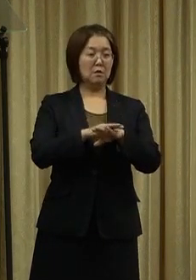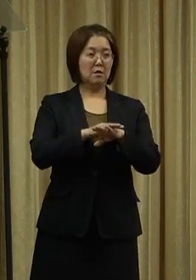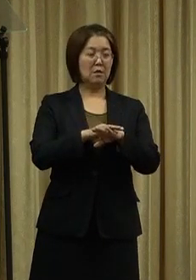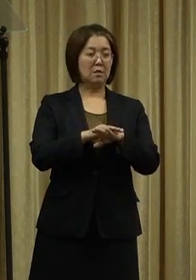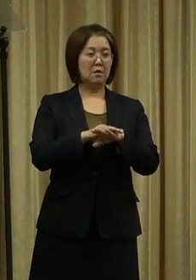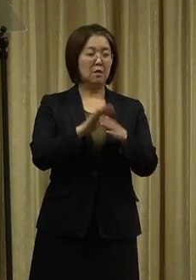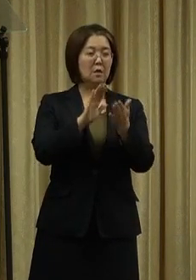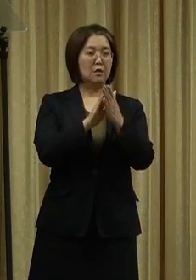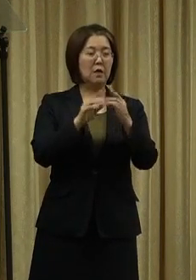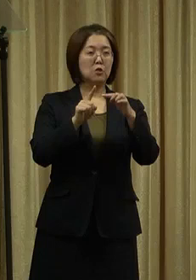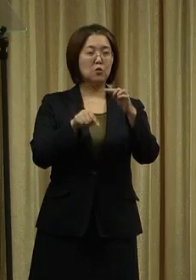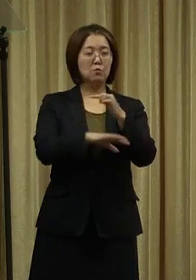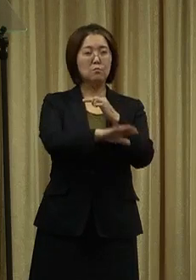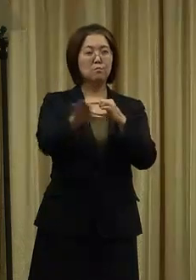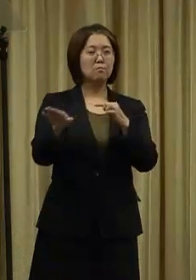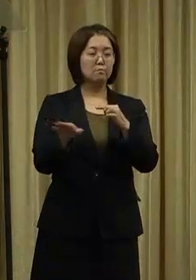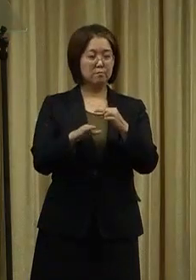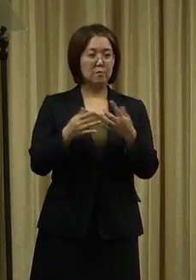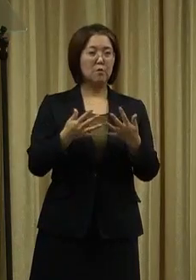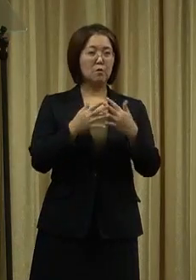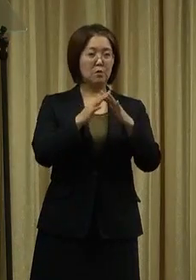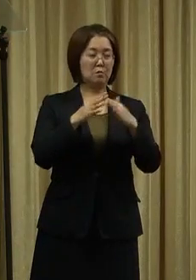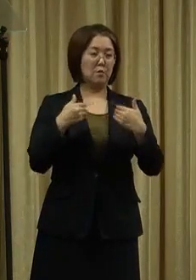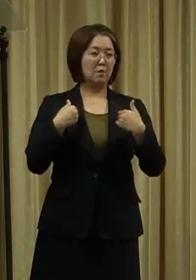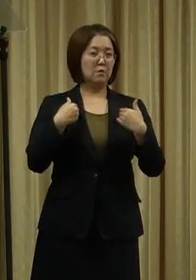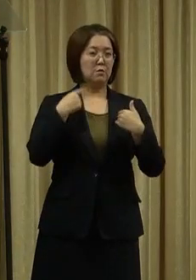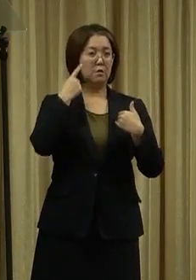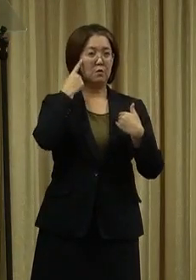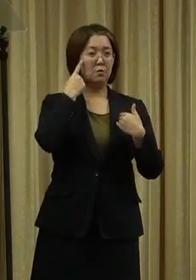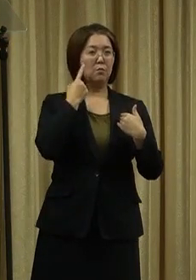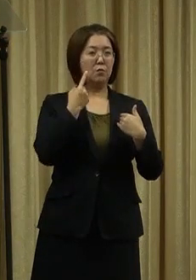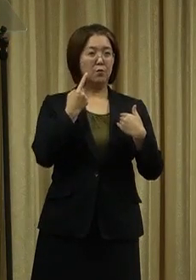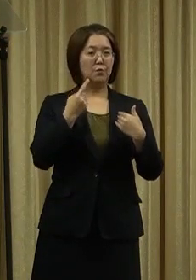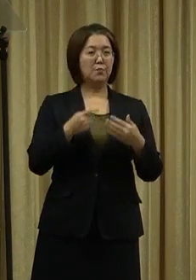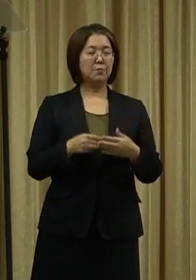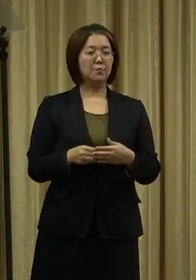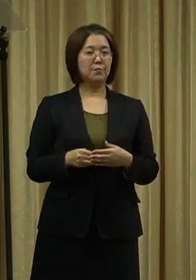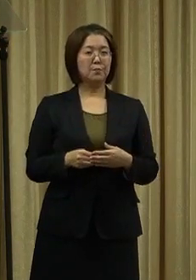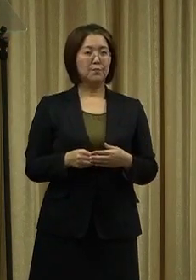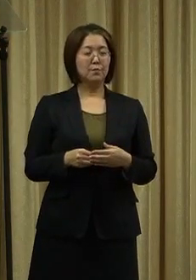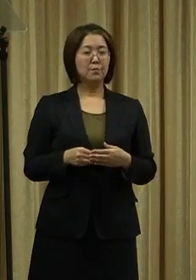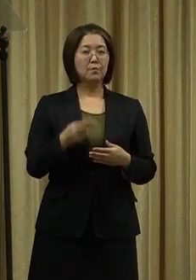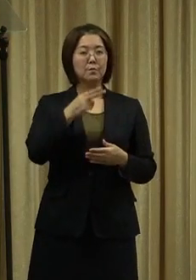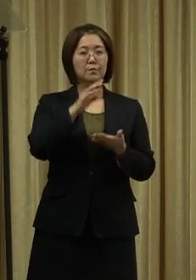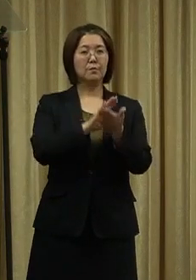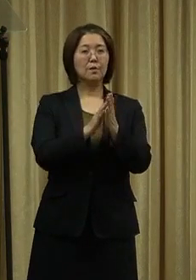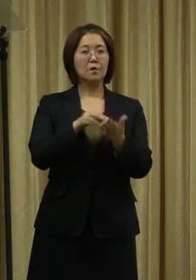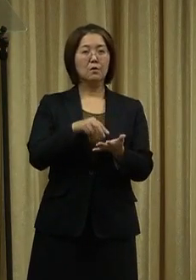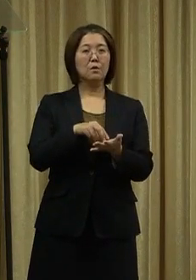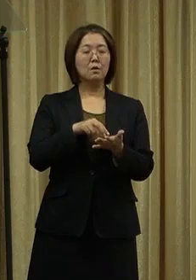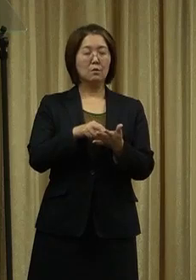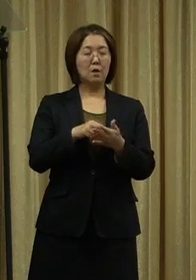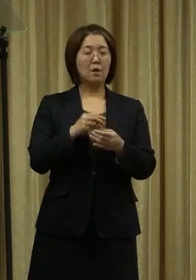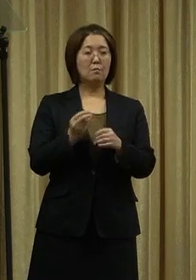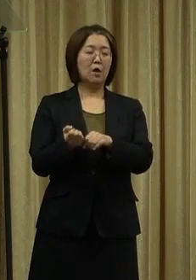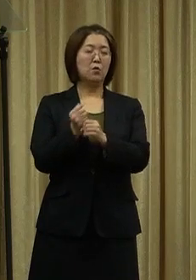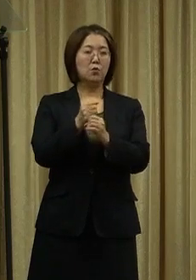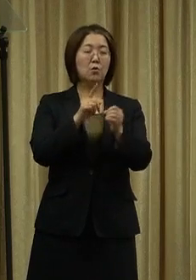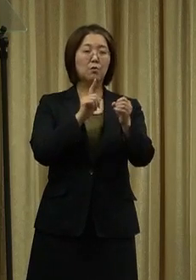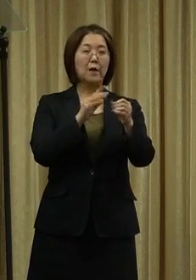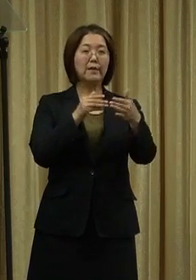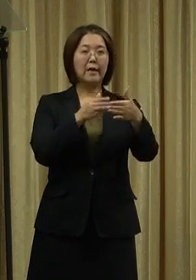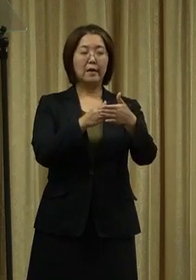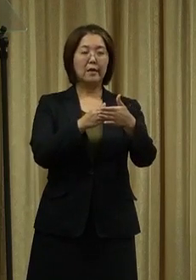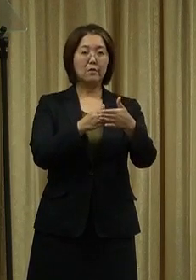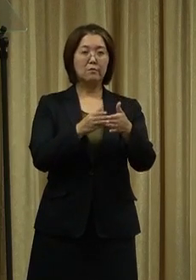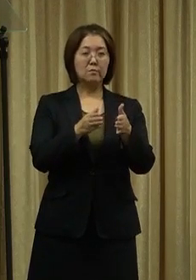を挙げて取り組みを進めていくことが重要だと考えております。県では現在復興までの道のりを見える化